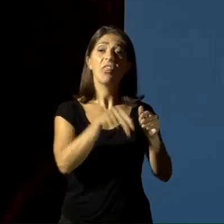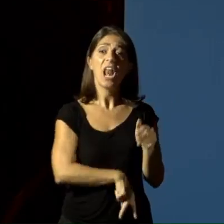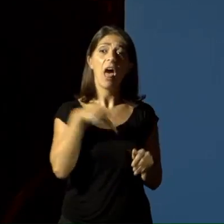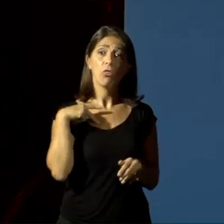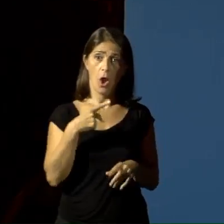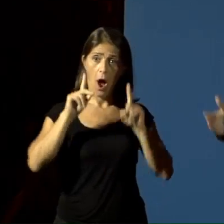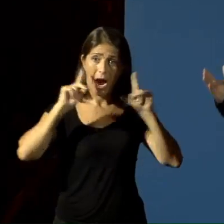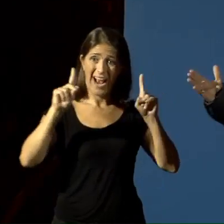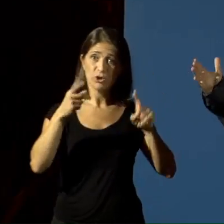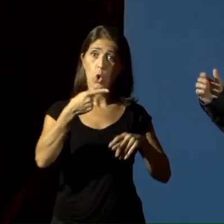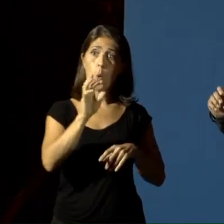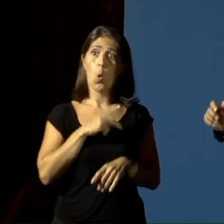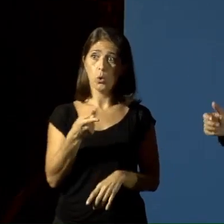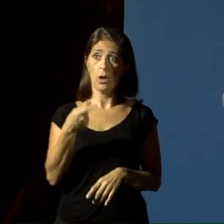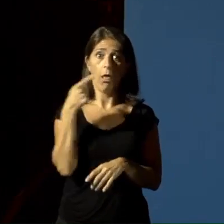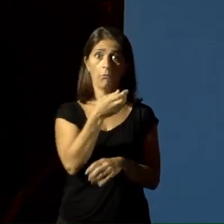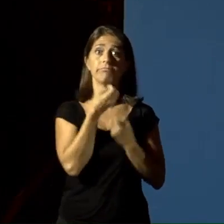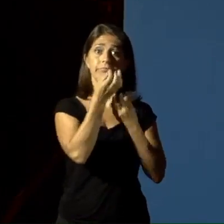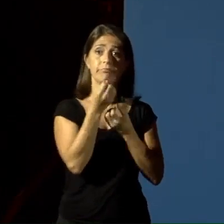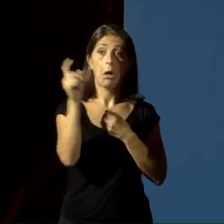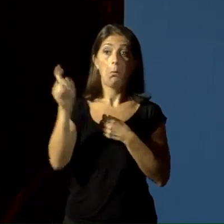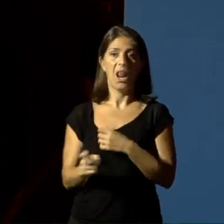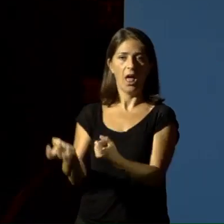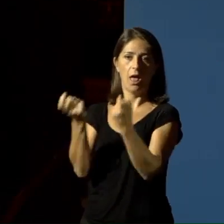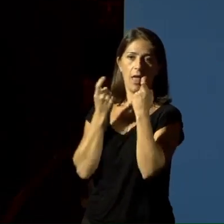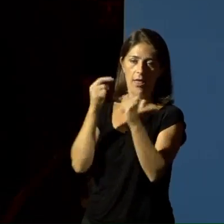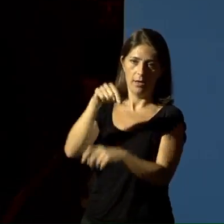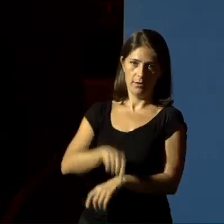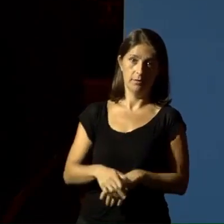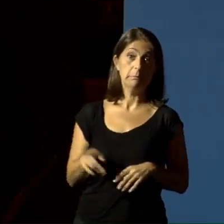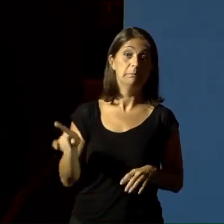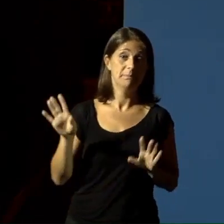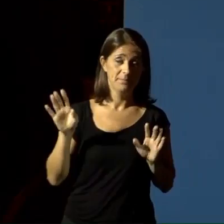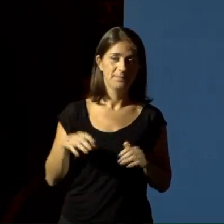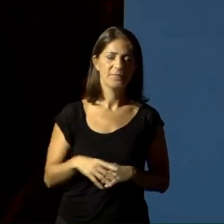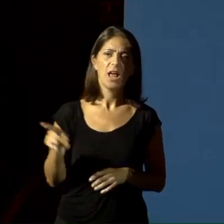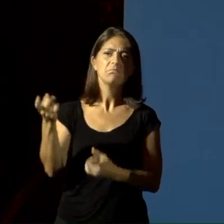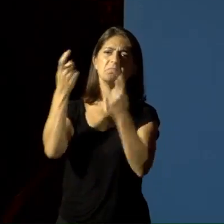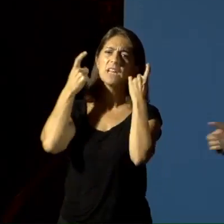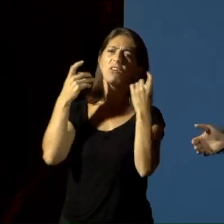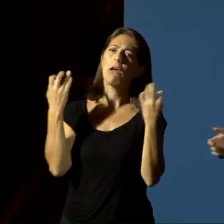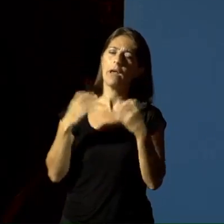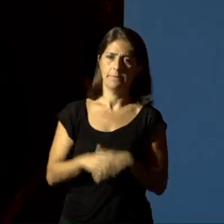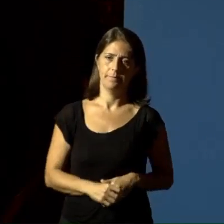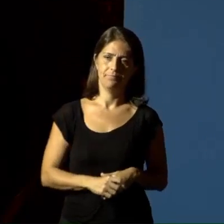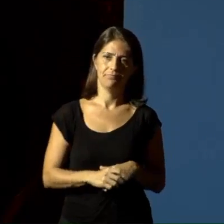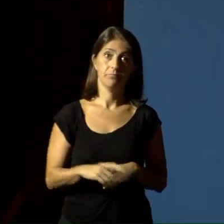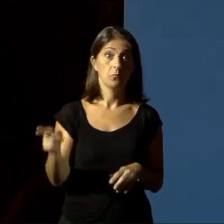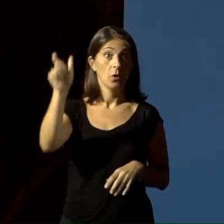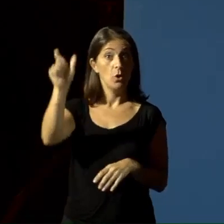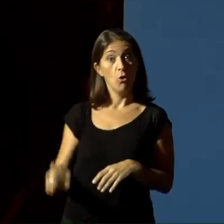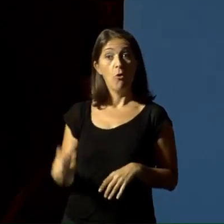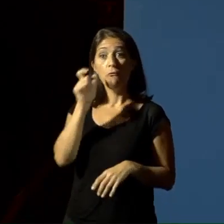caso Gürtel. Veu a dar leccións a Galicia. Bien. Veu a enseñarnos que Feijóo